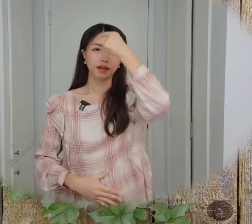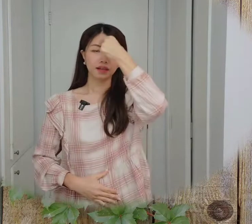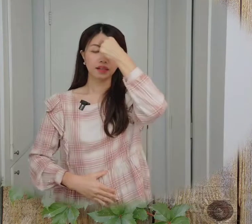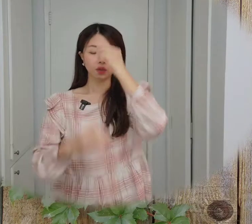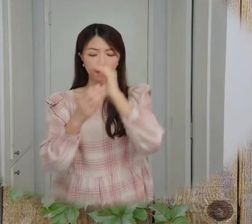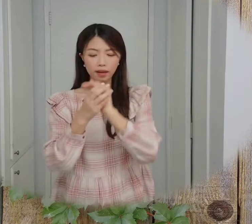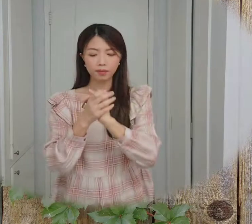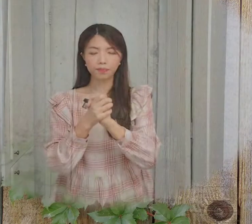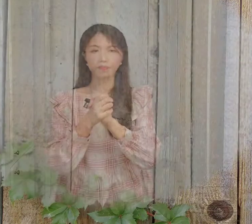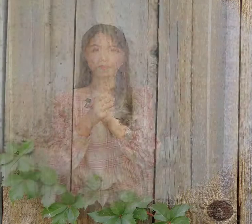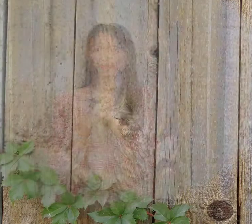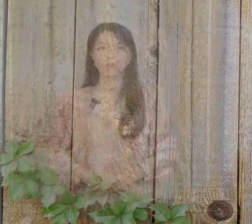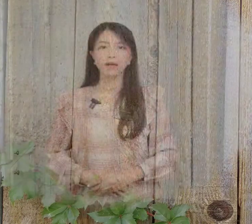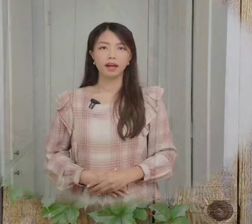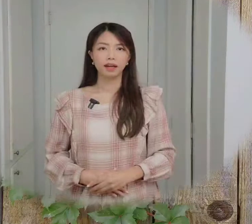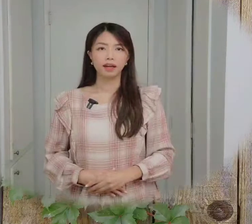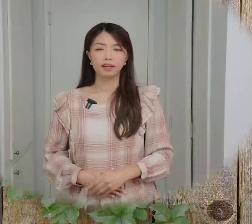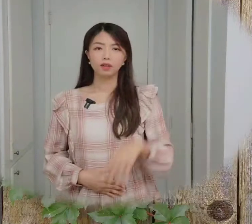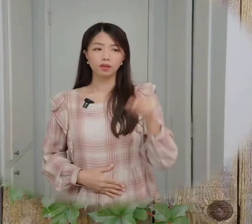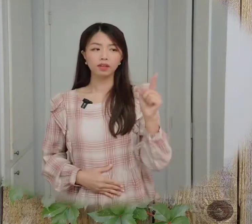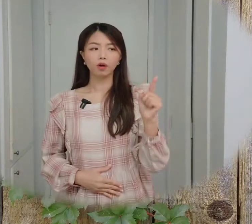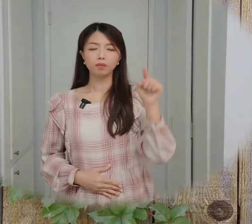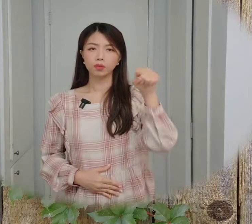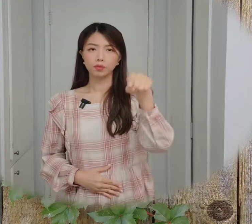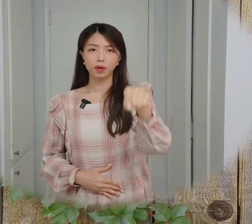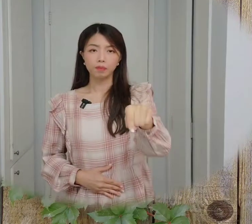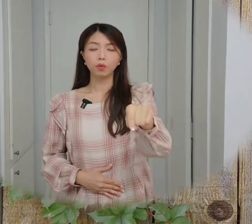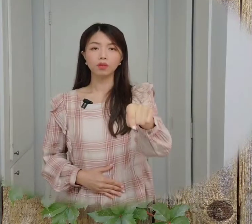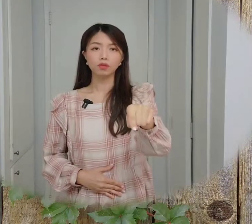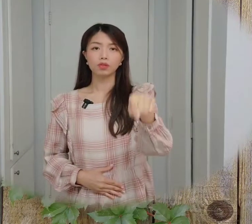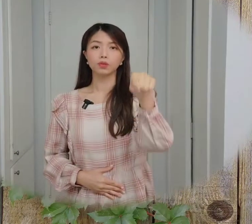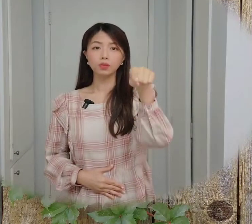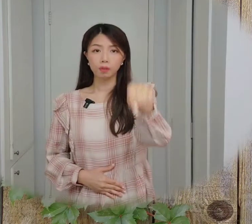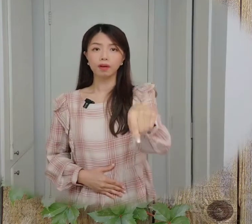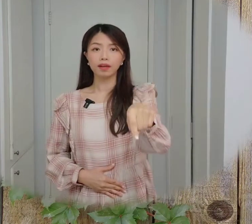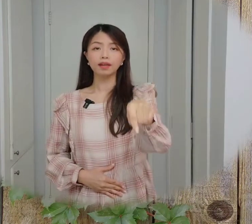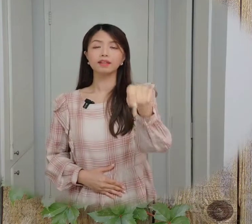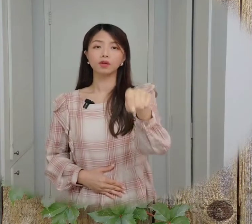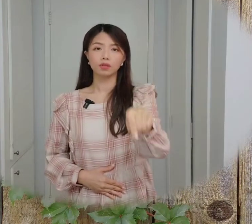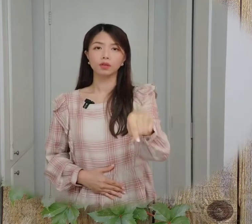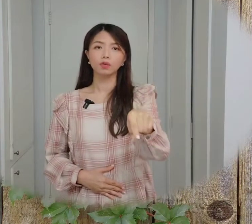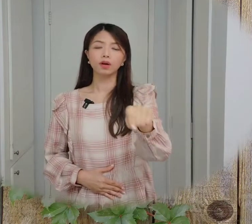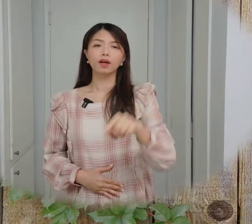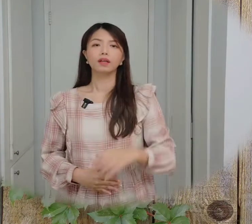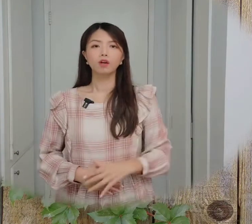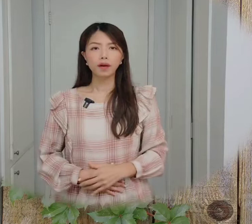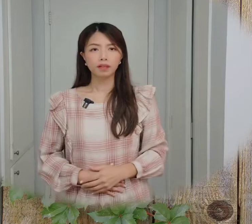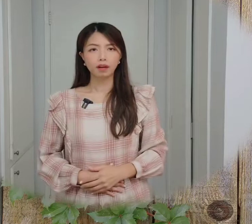수어입니다. 기도해. 저 열방을 향해. 저는 검지로 앞에 콕 찍어 주시고 저 멀리 찍어